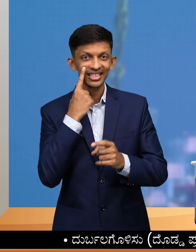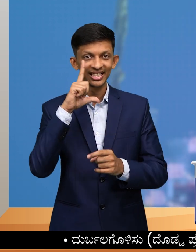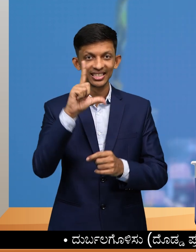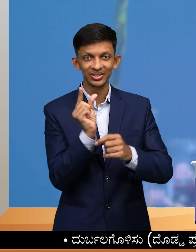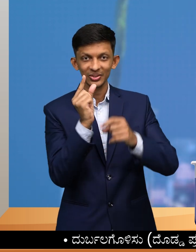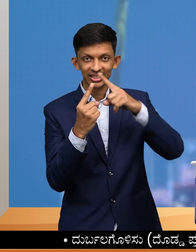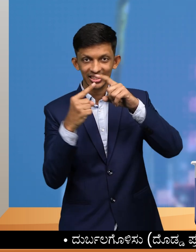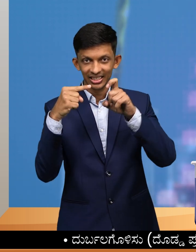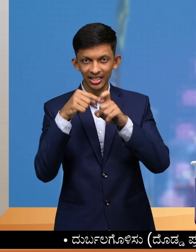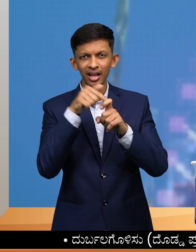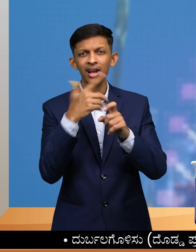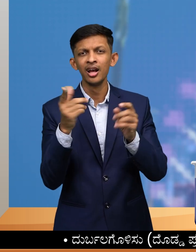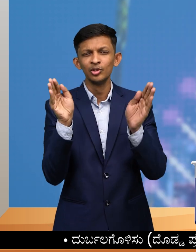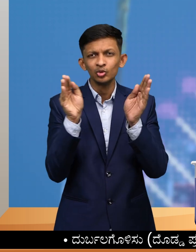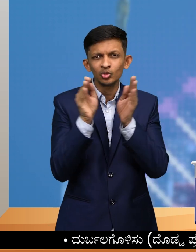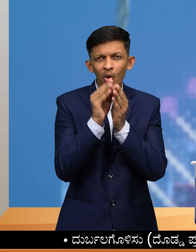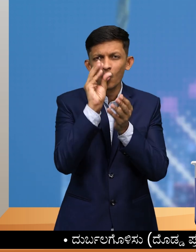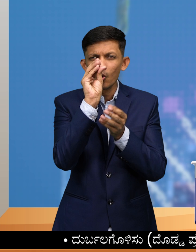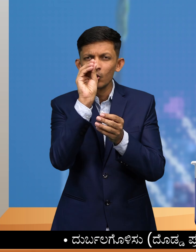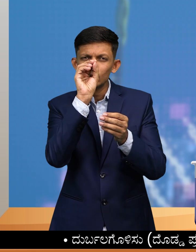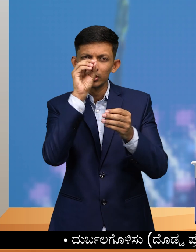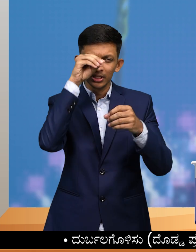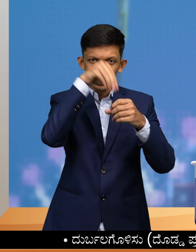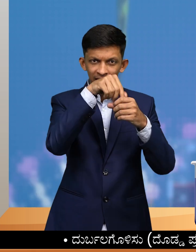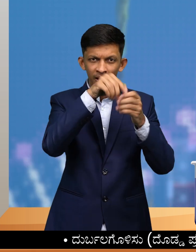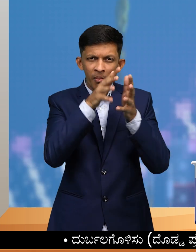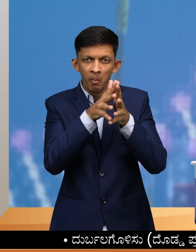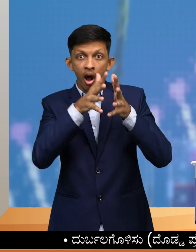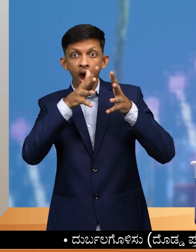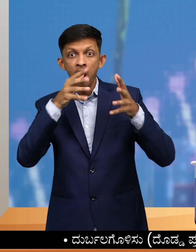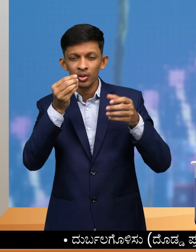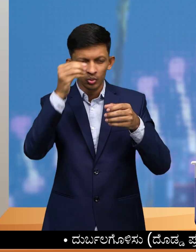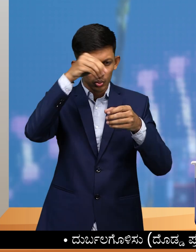ದುರ್ಬಲಗೊಳಿಸುವ ದೊಡ್ಡ ಪ್ರಮಾಣದ ದ್ರಾವಕದಲ್ಲಿ ಸಣ್ಣ ಪ್ರಮಾಣದ ದ್ರಾವಕ,